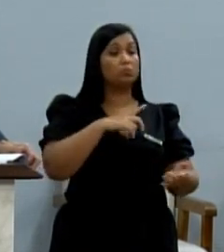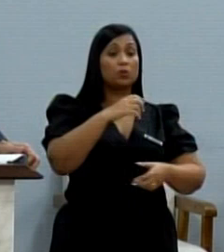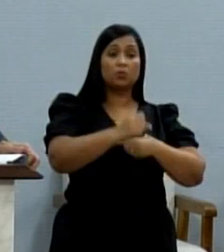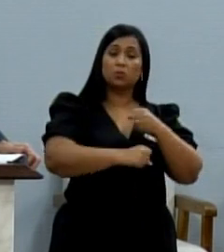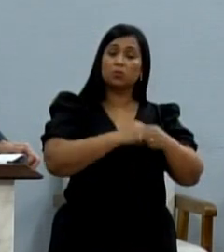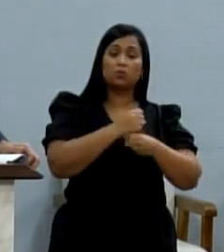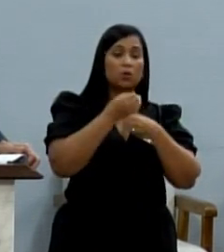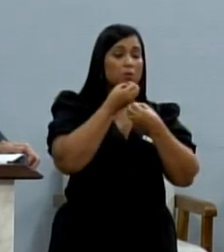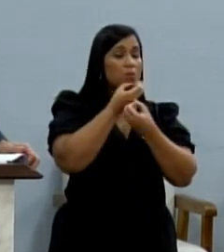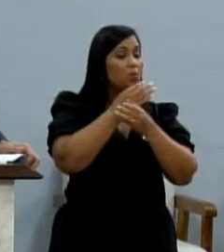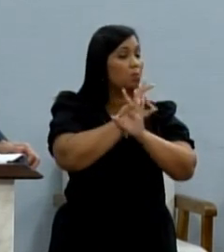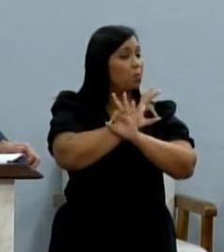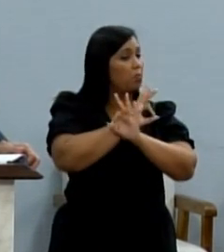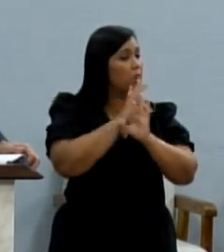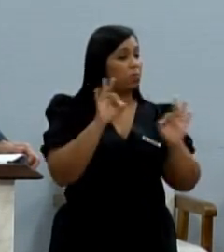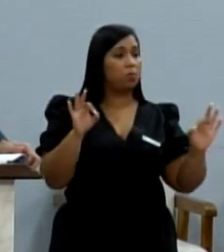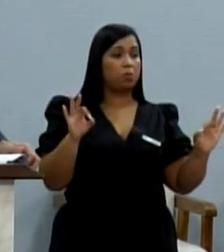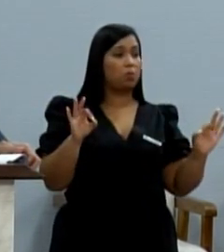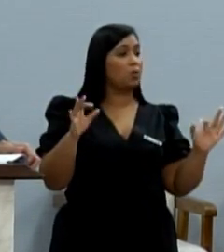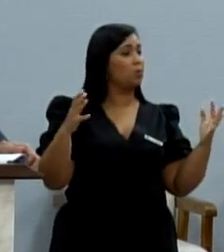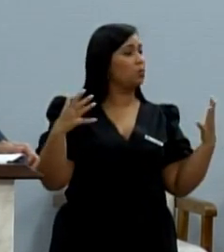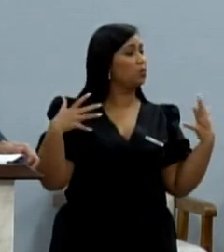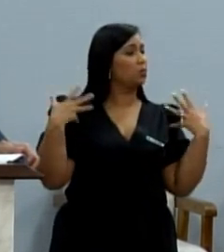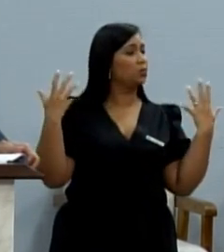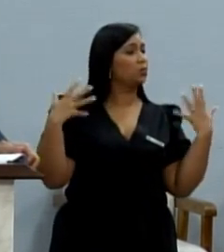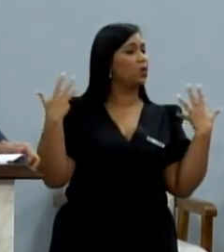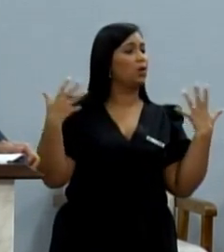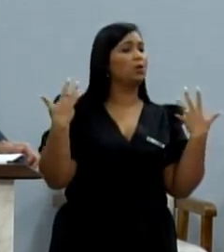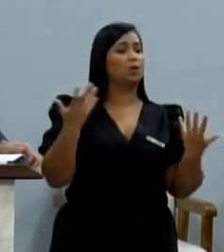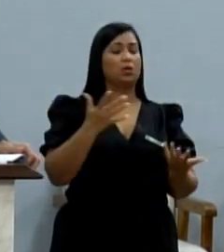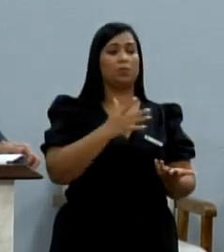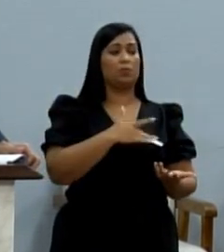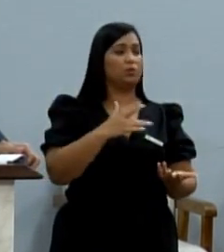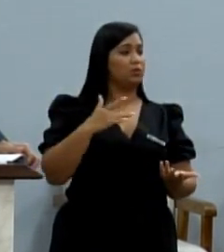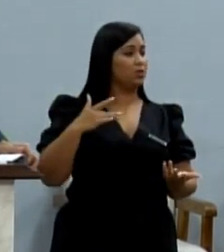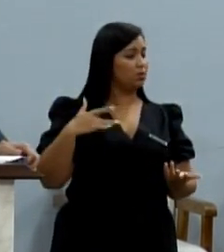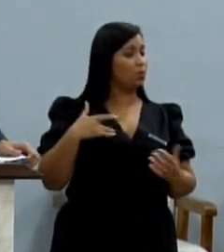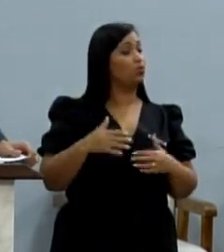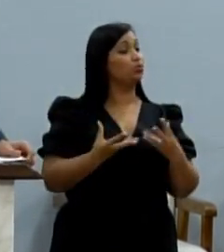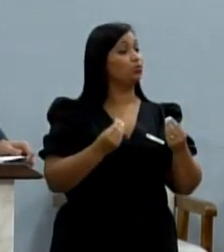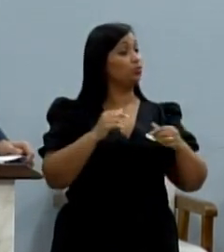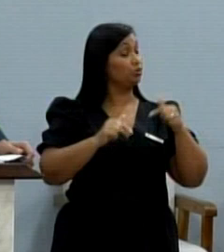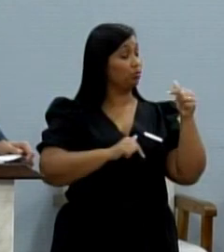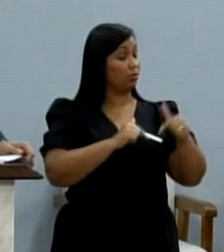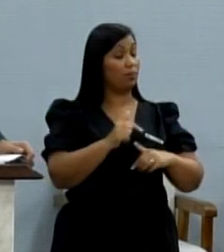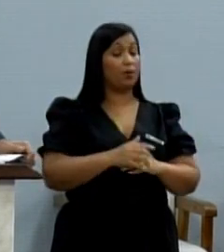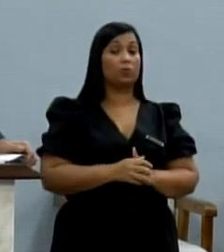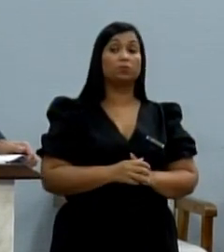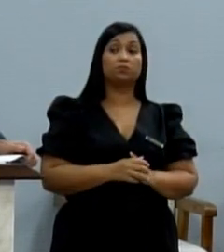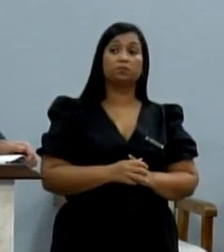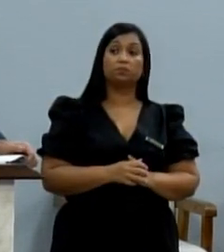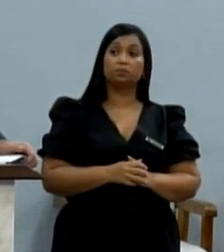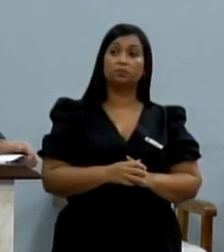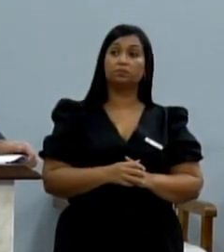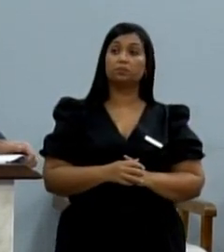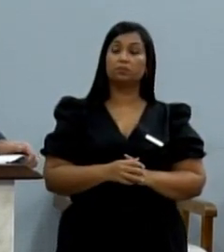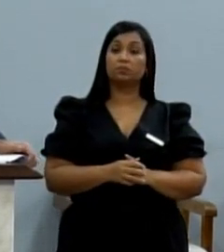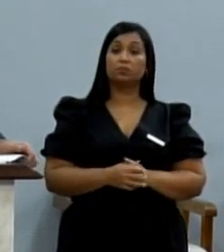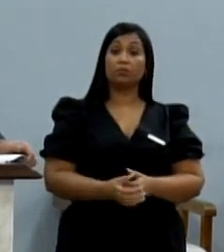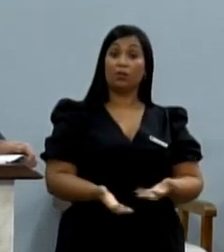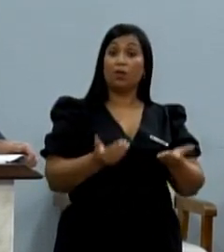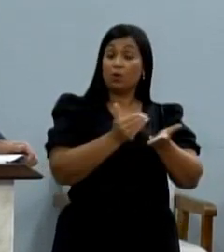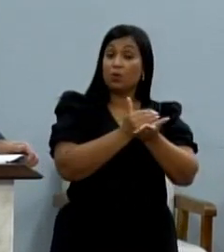Próspero em todos os sentidos com muita alegria muita saúde e muito trabalho eu quero começar